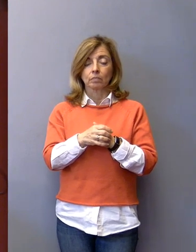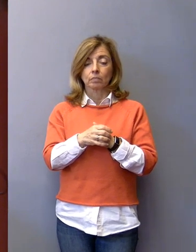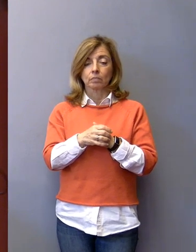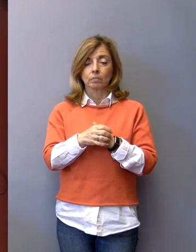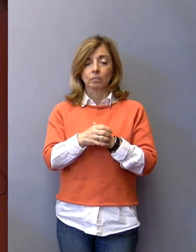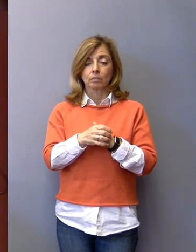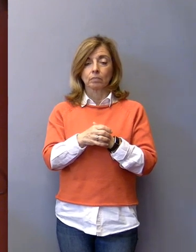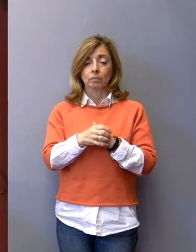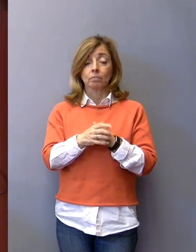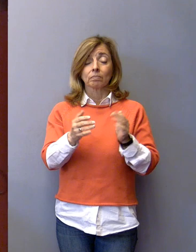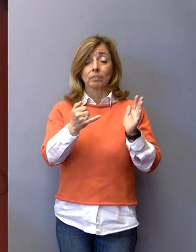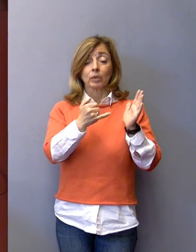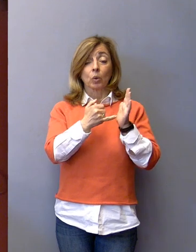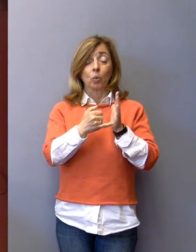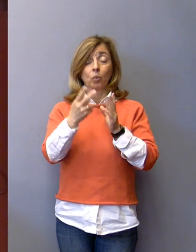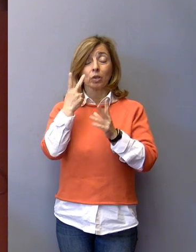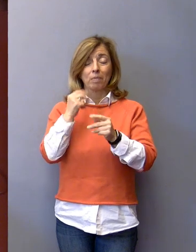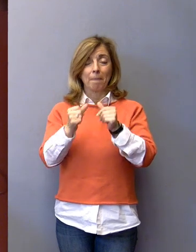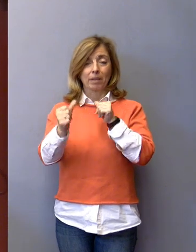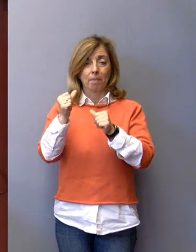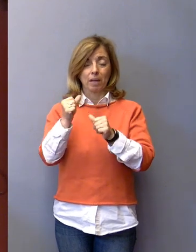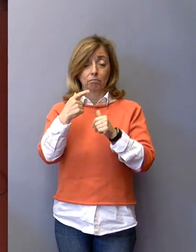invece dell'ultima premessa